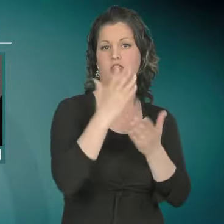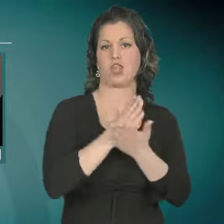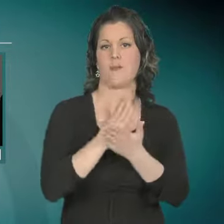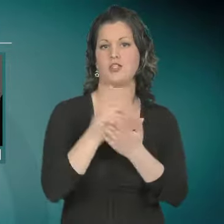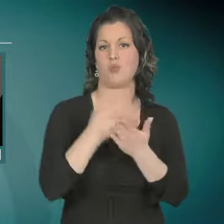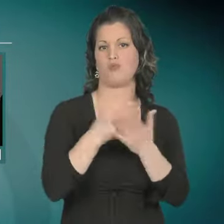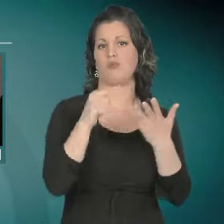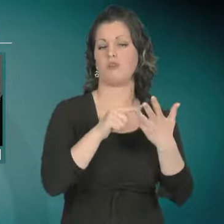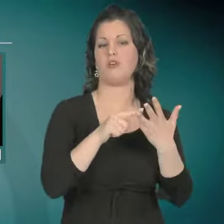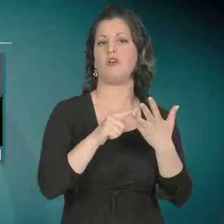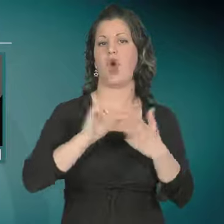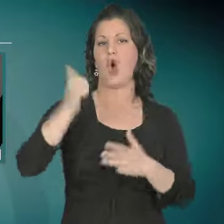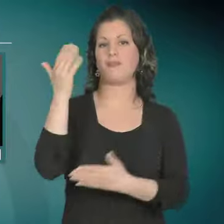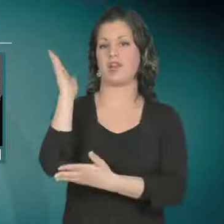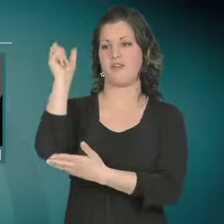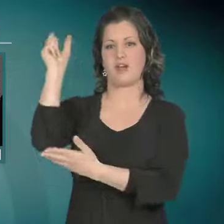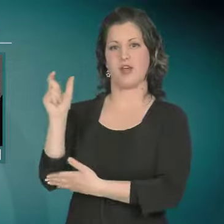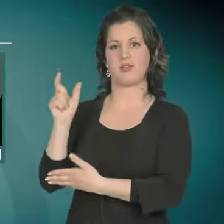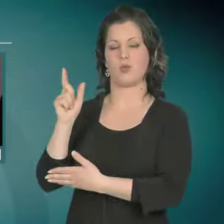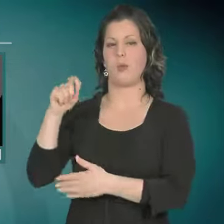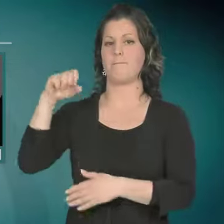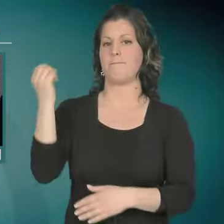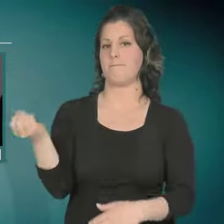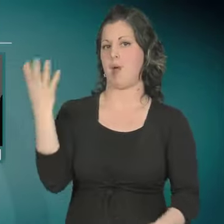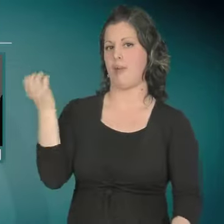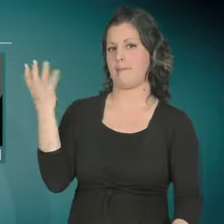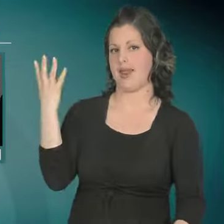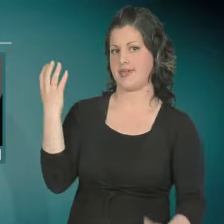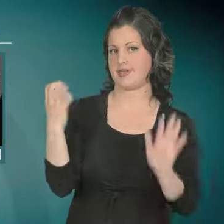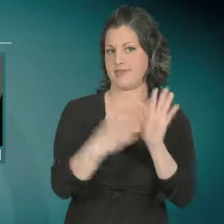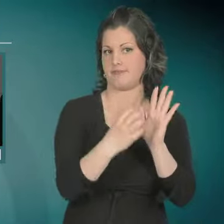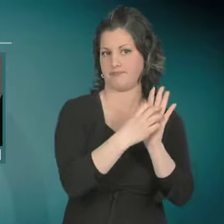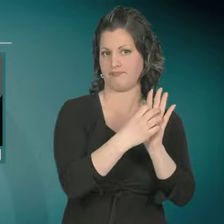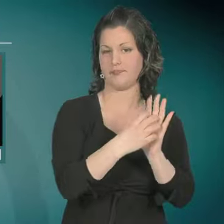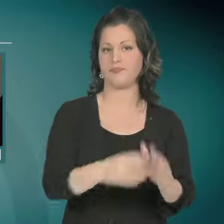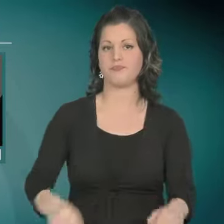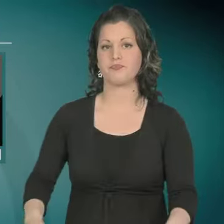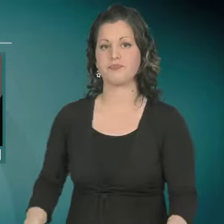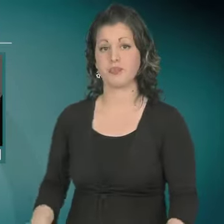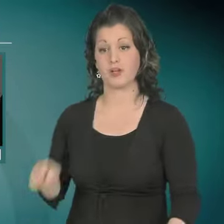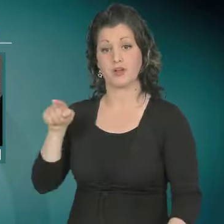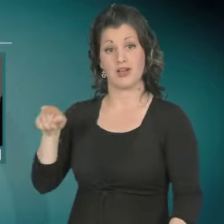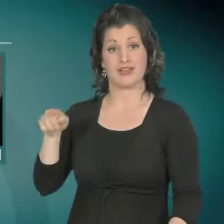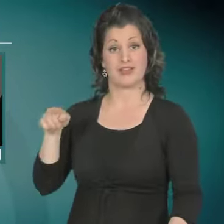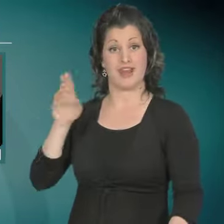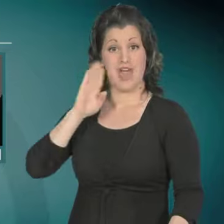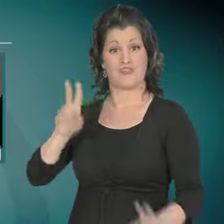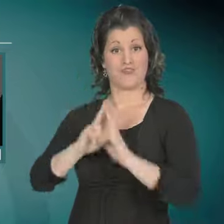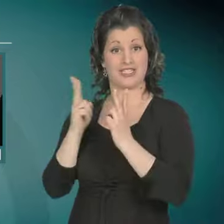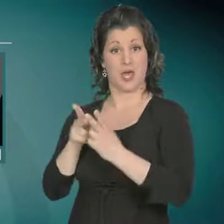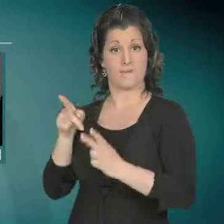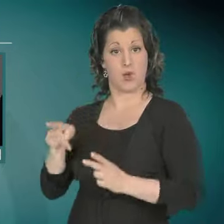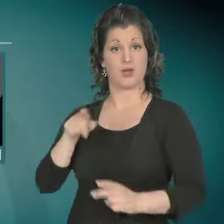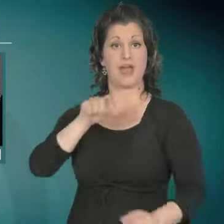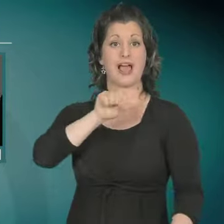aufgeschaltet mit den 3 Dolmetschern, des Hauptreferenten sowie die PowerPoint-Präsentation. Für diese Live-Sendung arbeitet